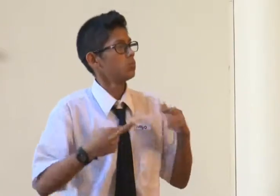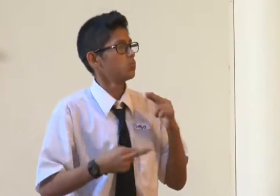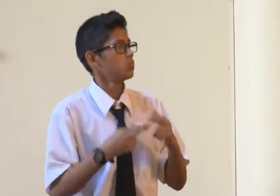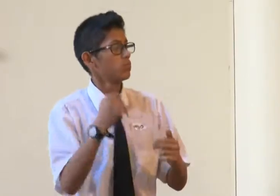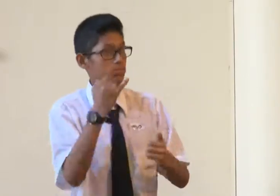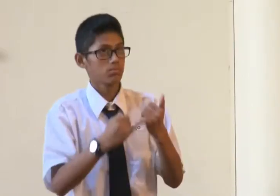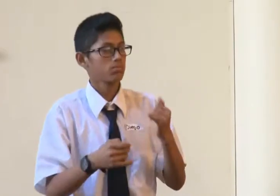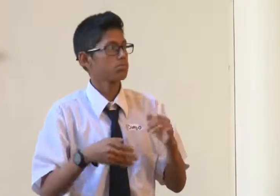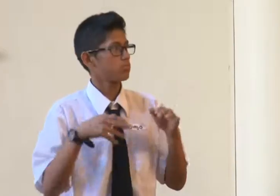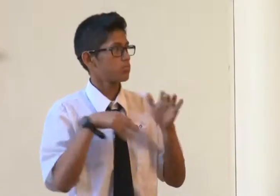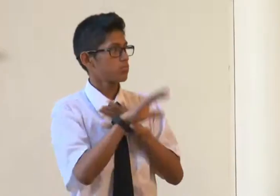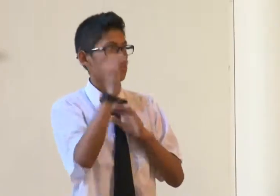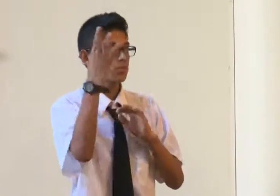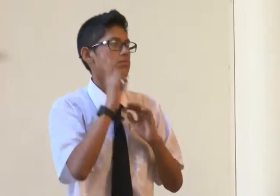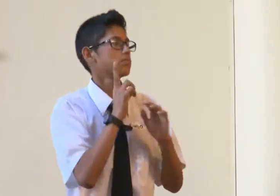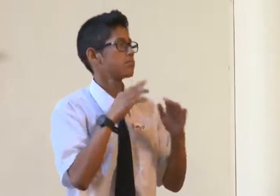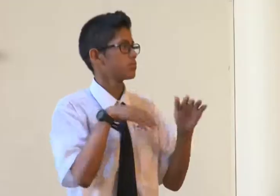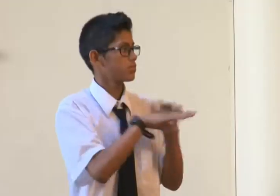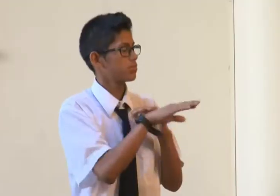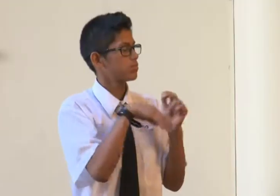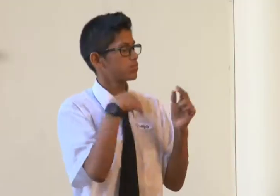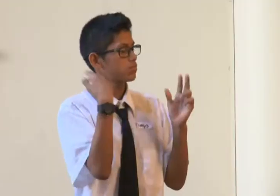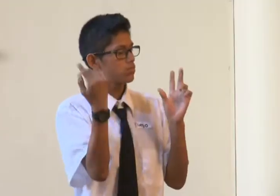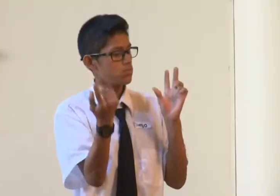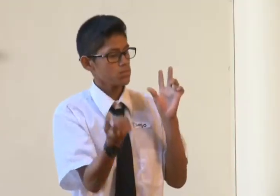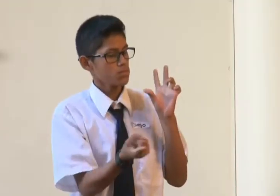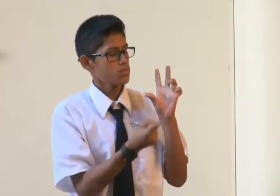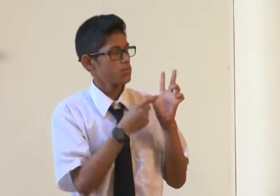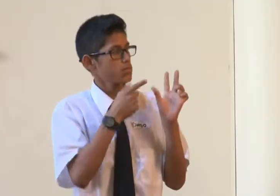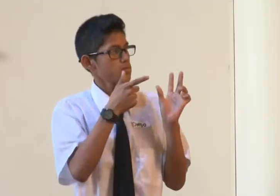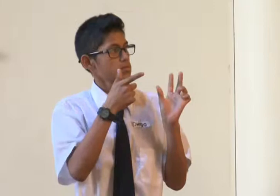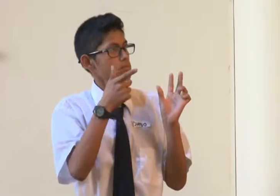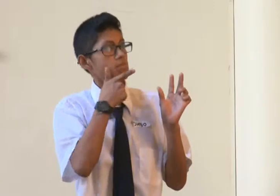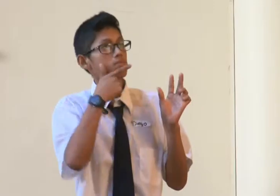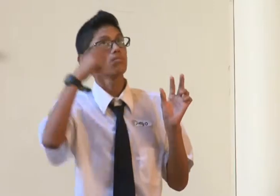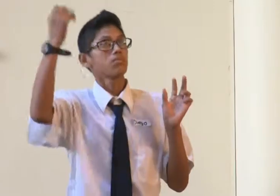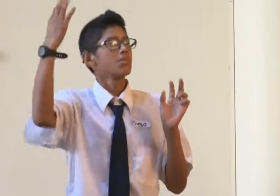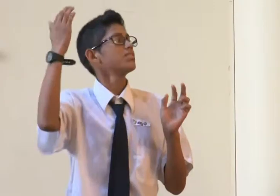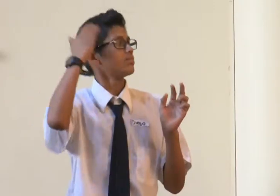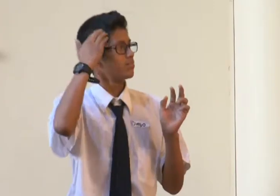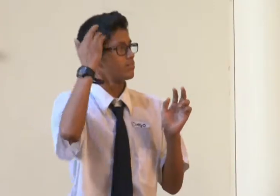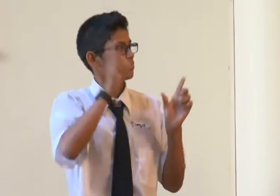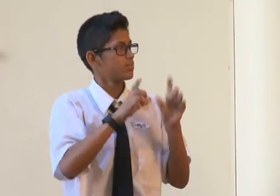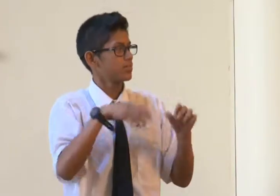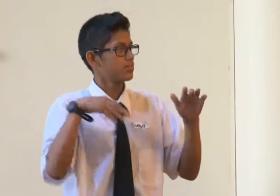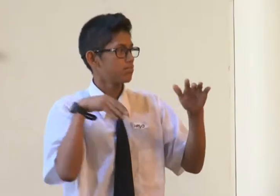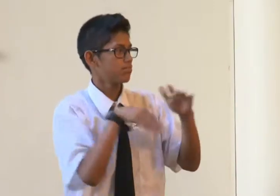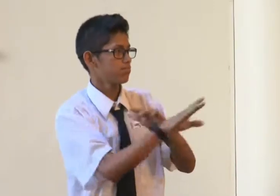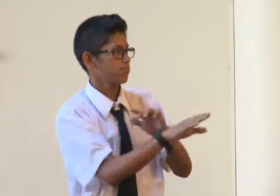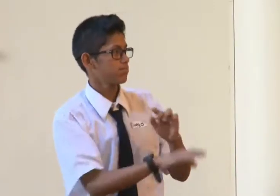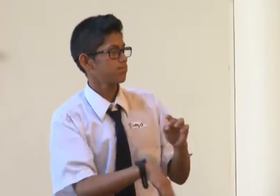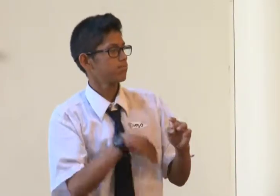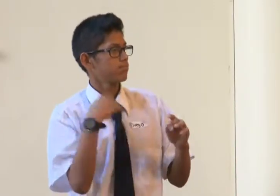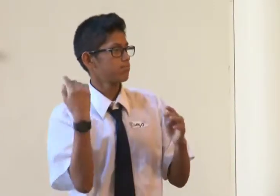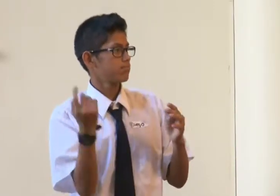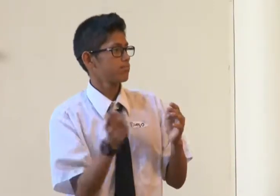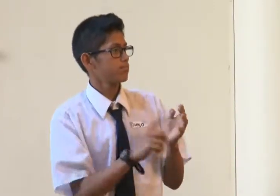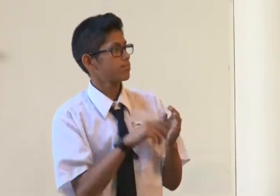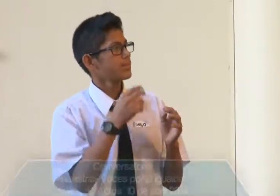luces en las que yo pueda saber que hay que hay un incendio luces que en las que me indiquen